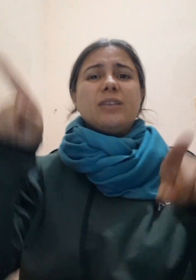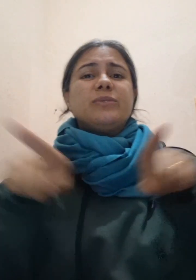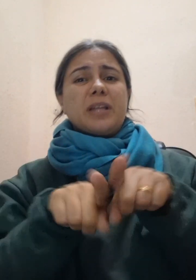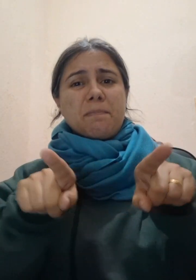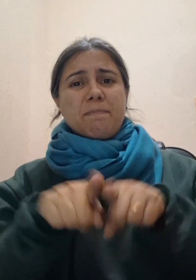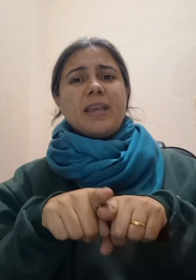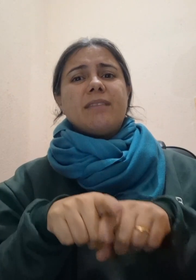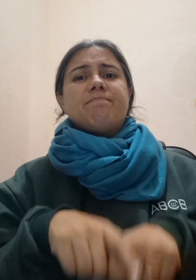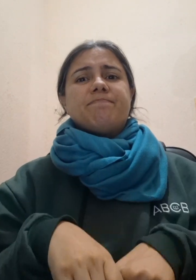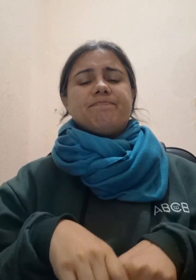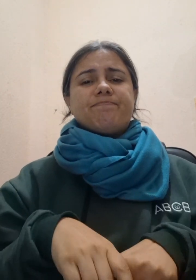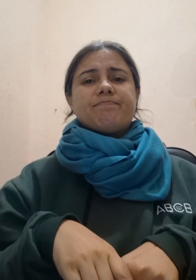perdoa.